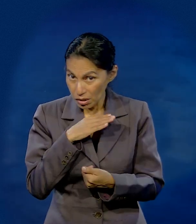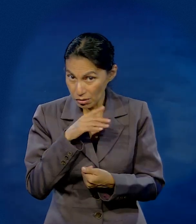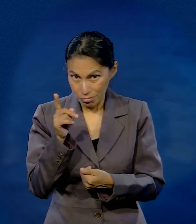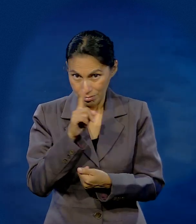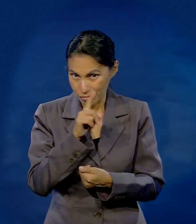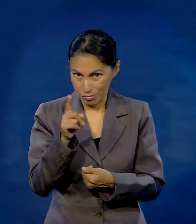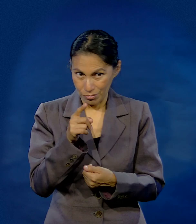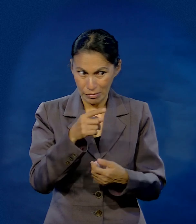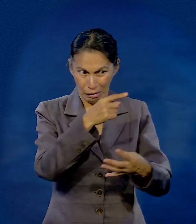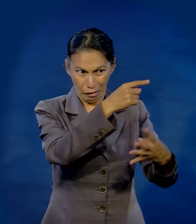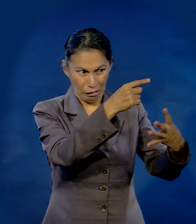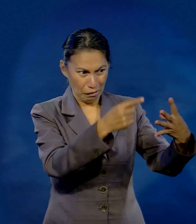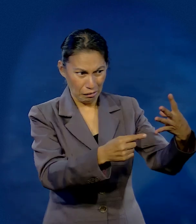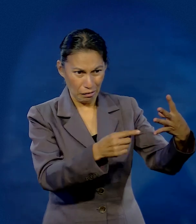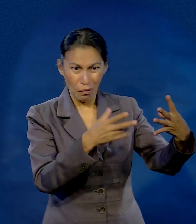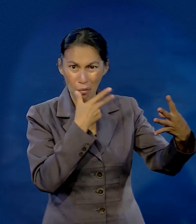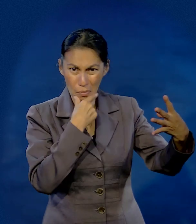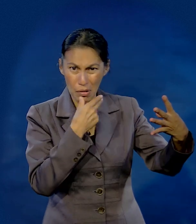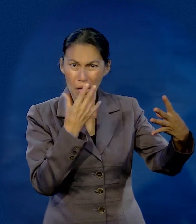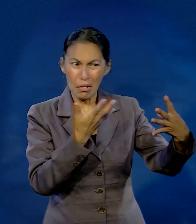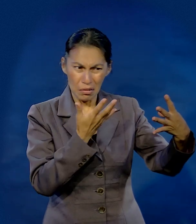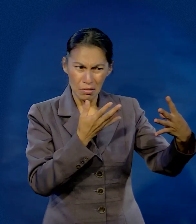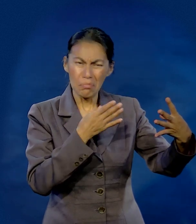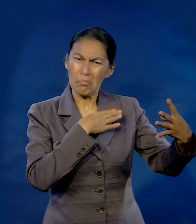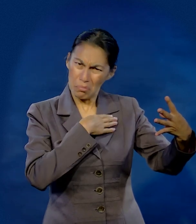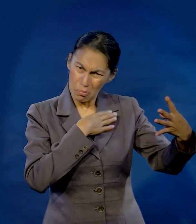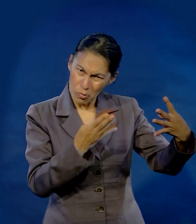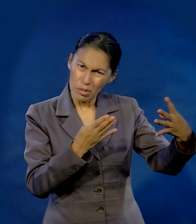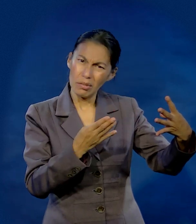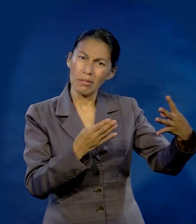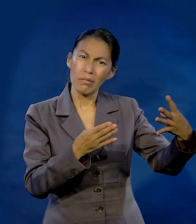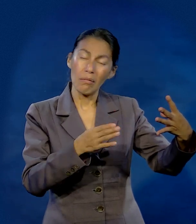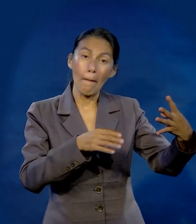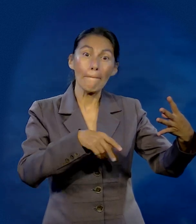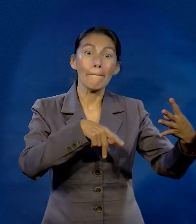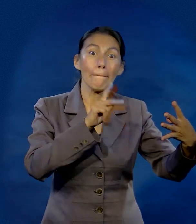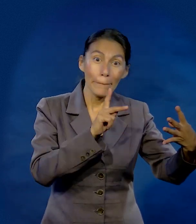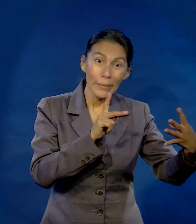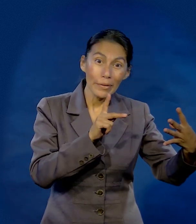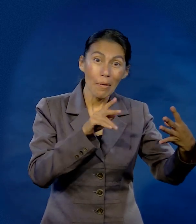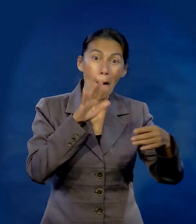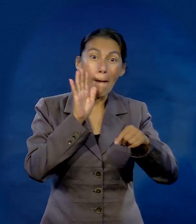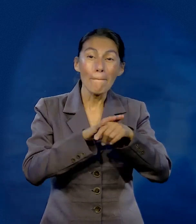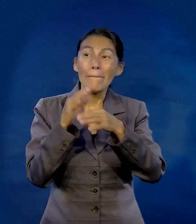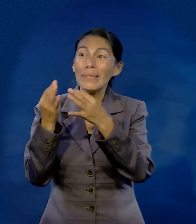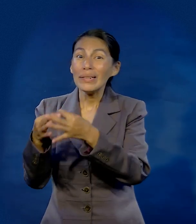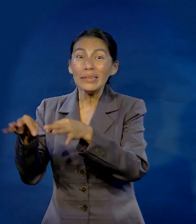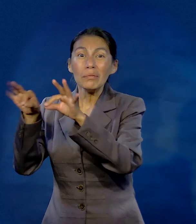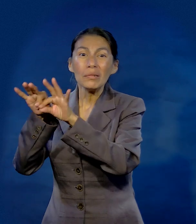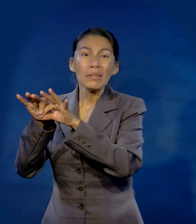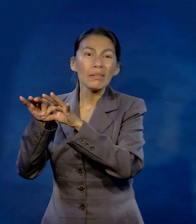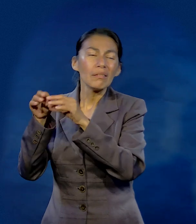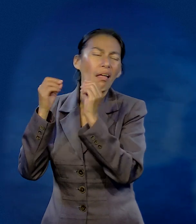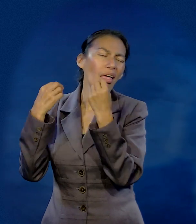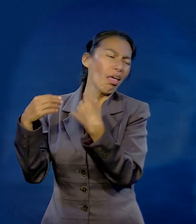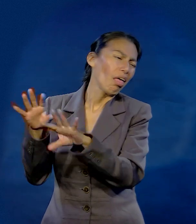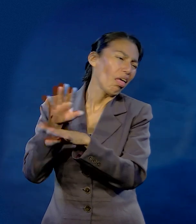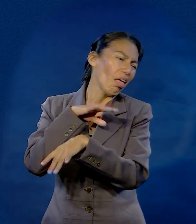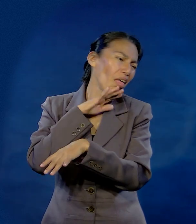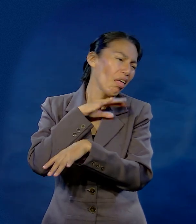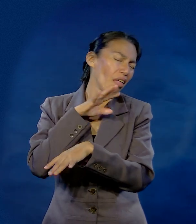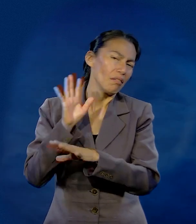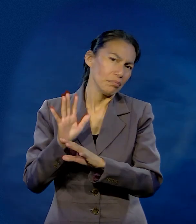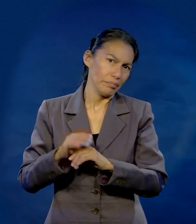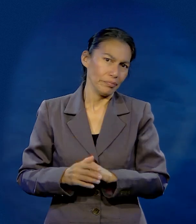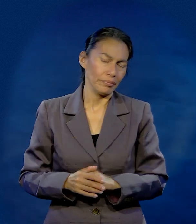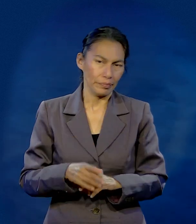porque a pesar de profesar religión nos mantenemos enfocados en cosas que no van a ser